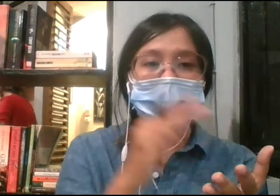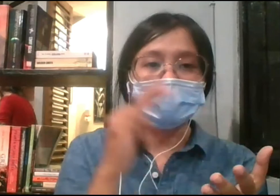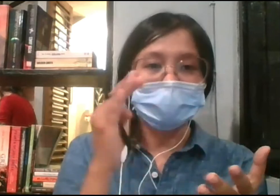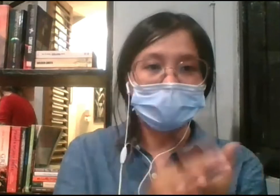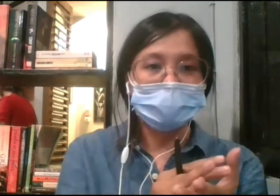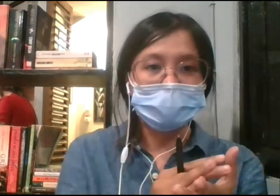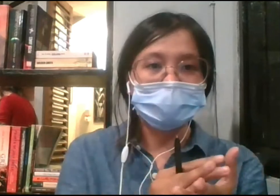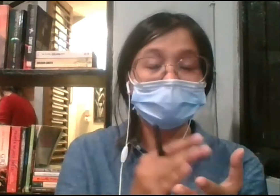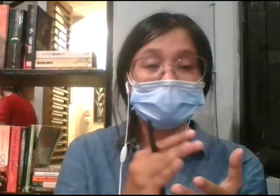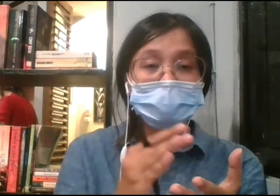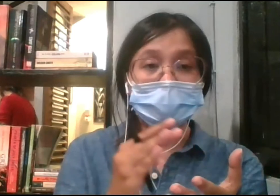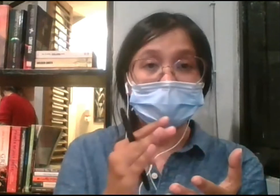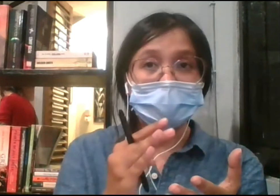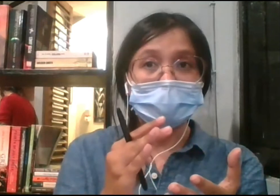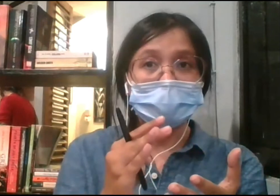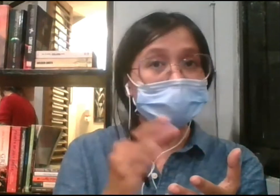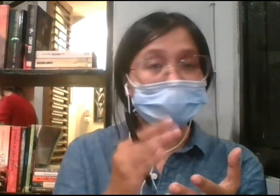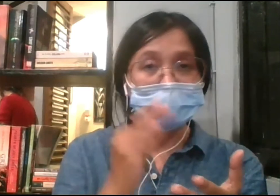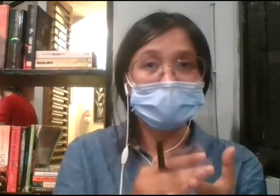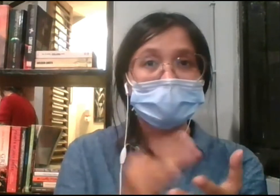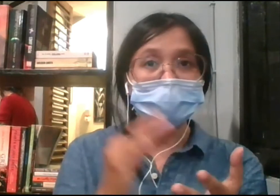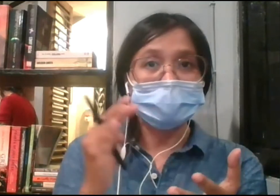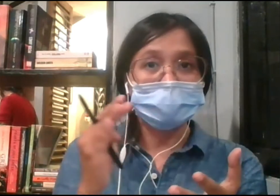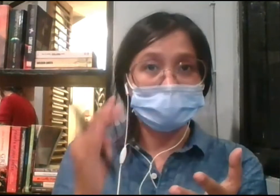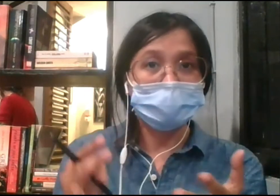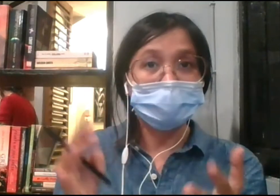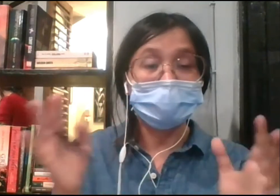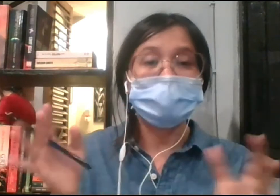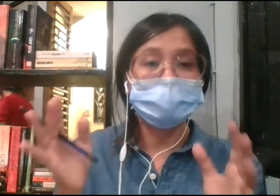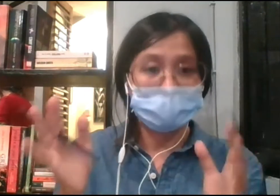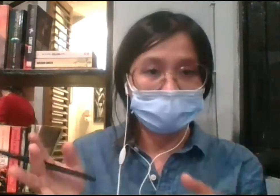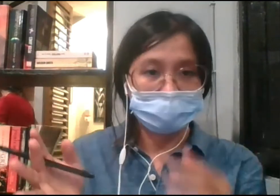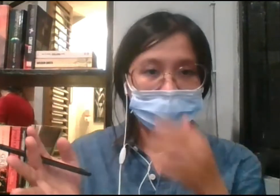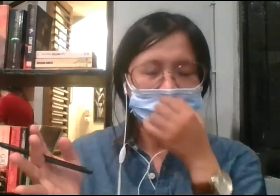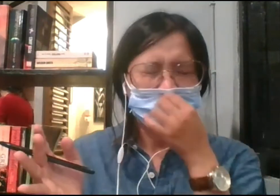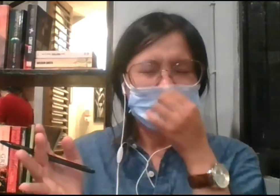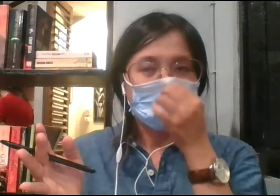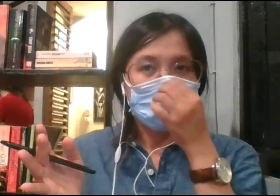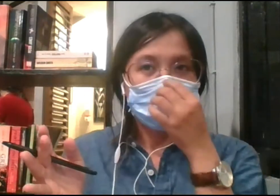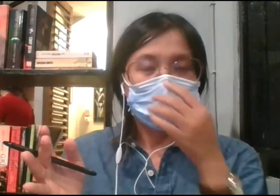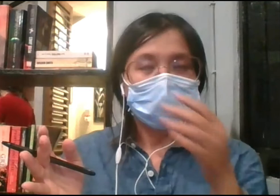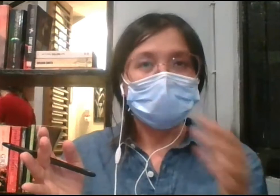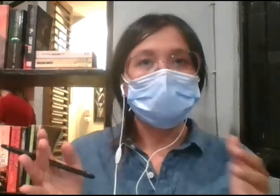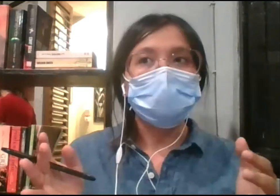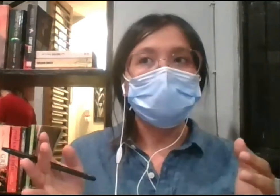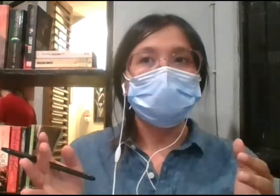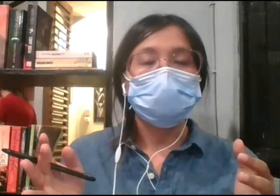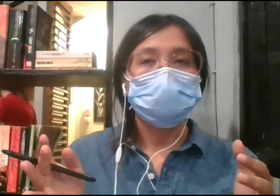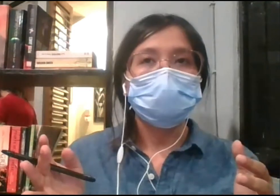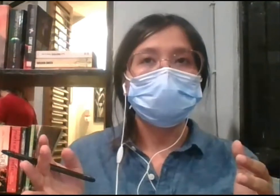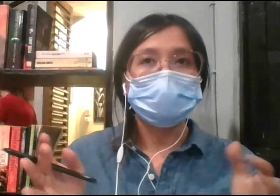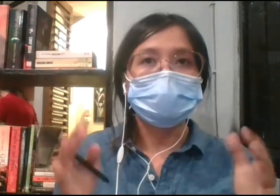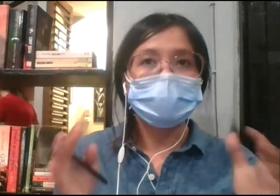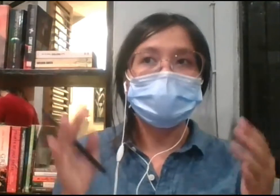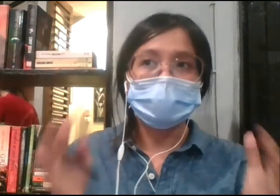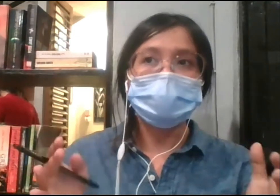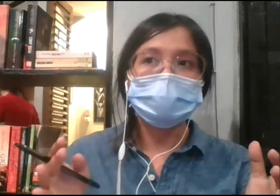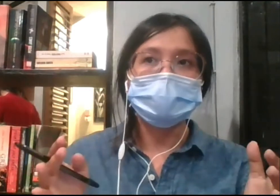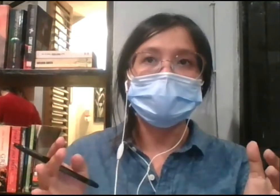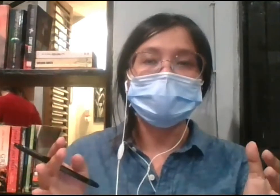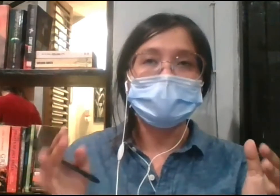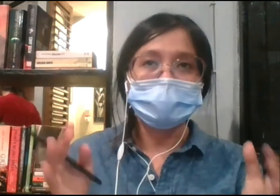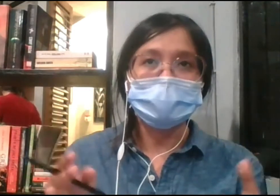di koran ya, atau biasanya di koran atau majalah itu jauh lebih mendalam. Karena buat apa